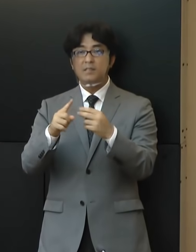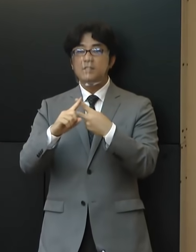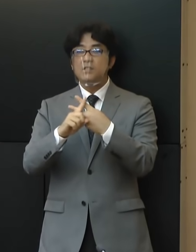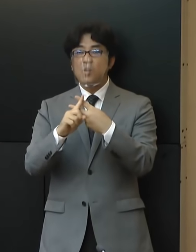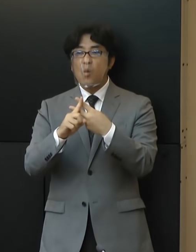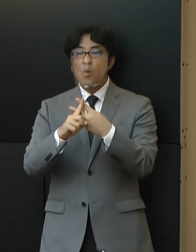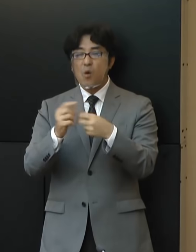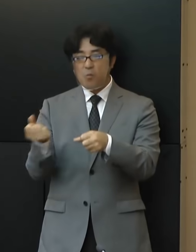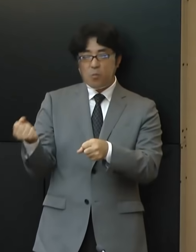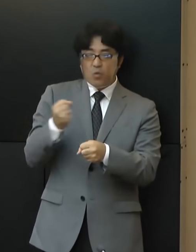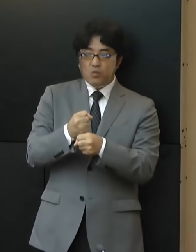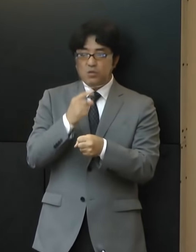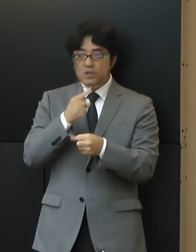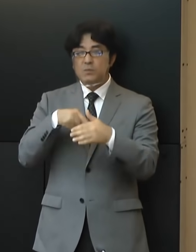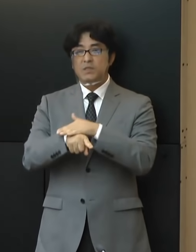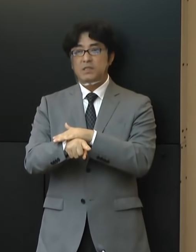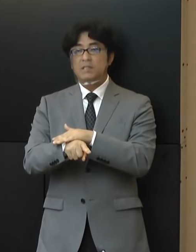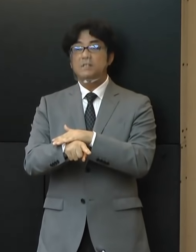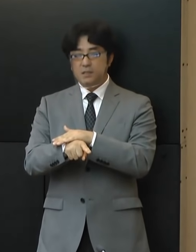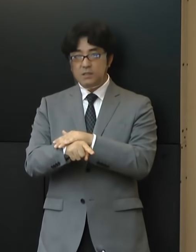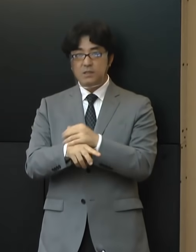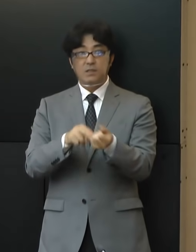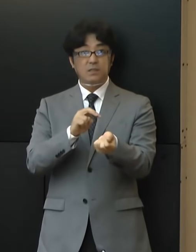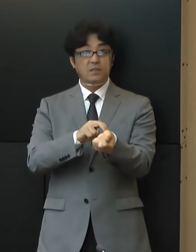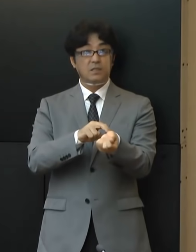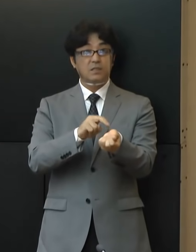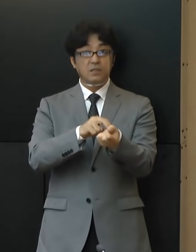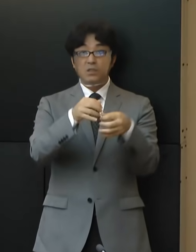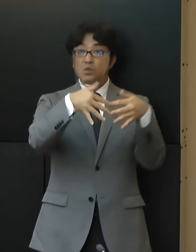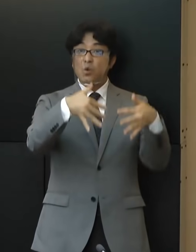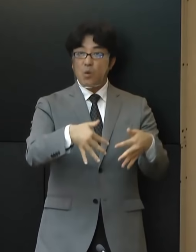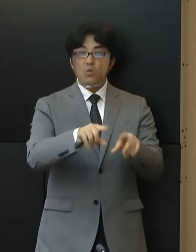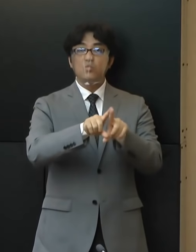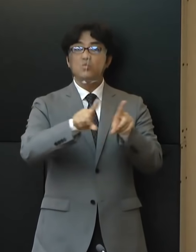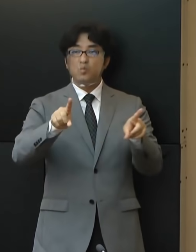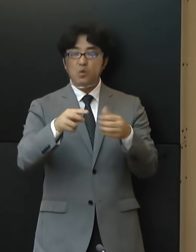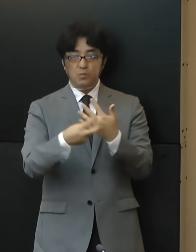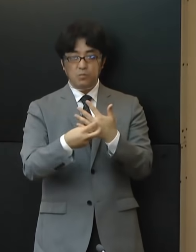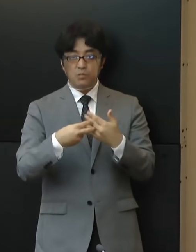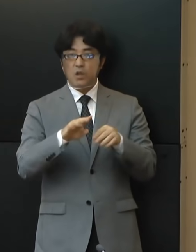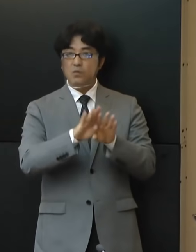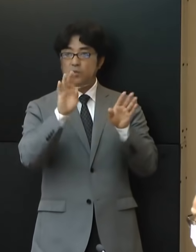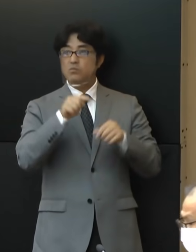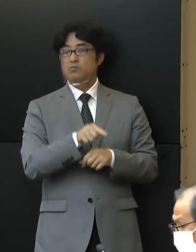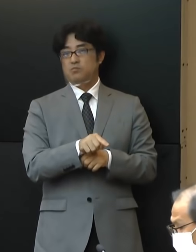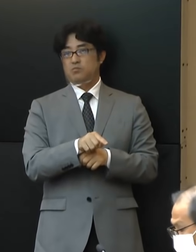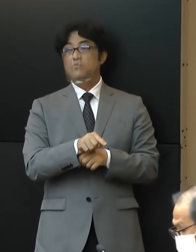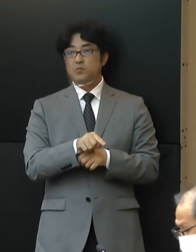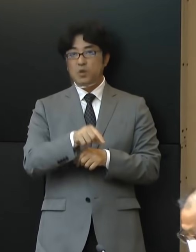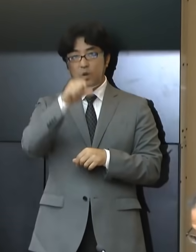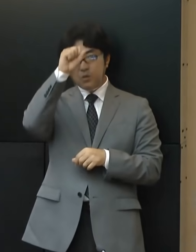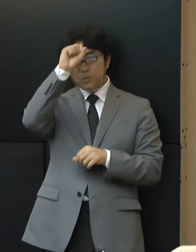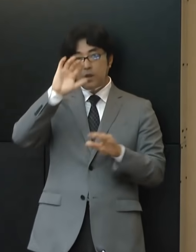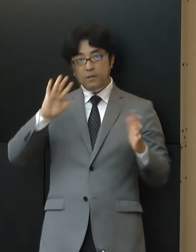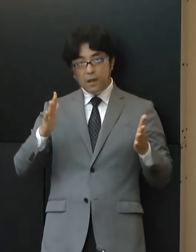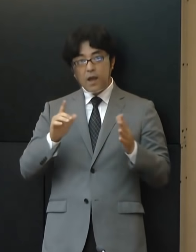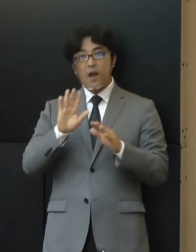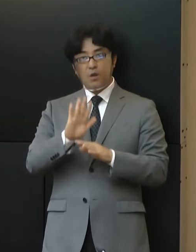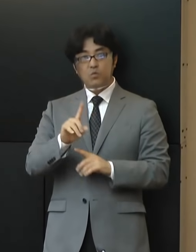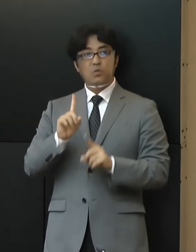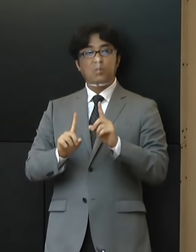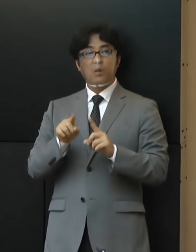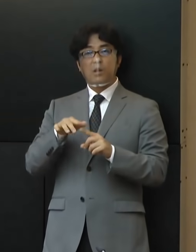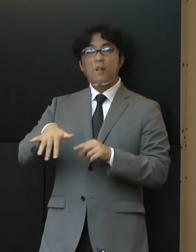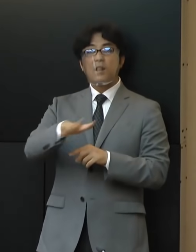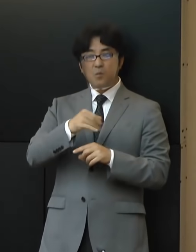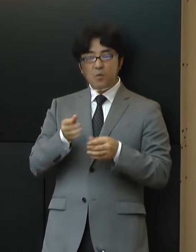ということになります。医療は通常診療に戻っていきます。症状を有する方の外出自粛をしっかり守っていただきます